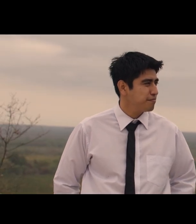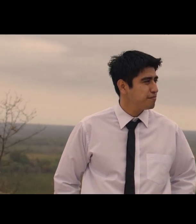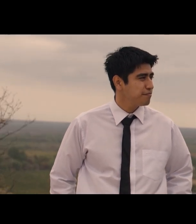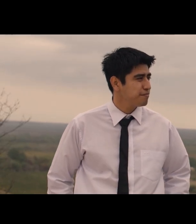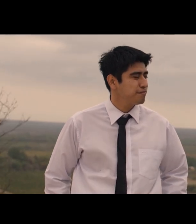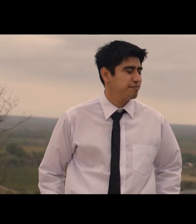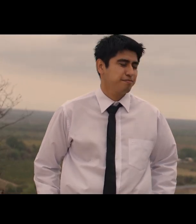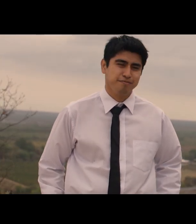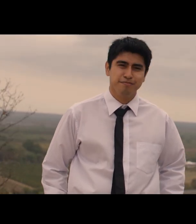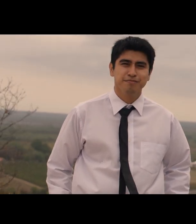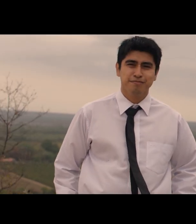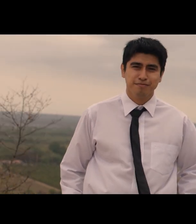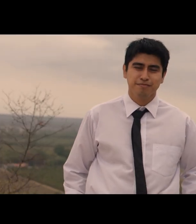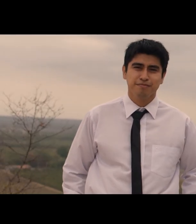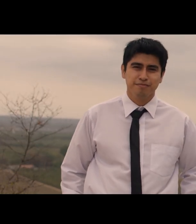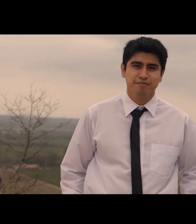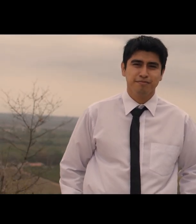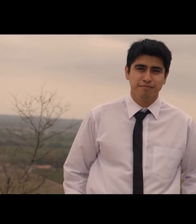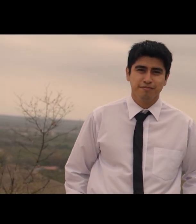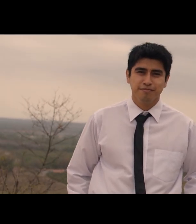no no